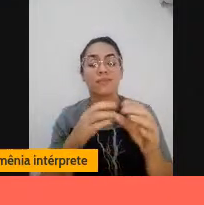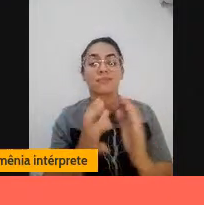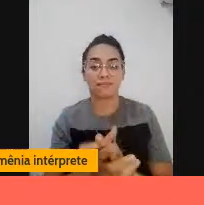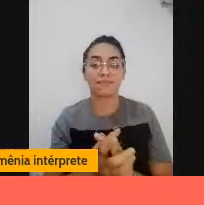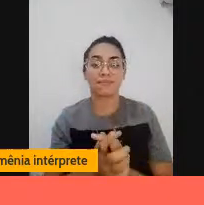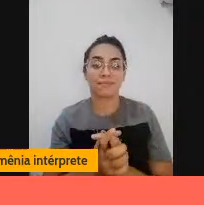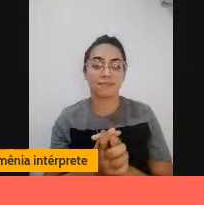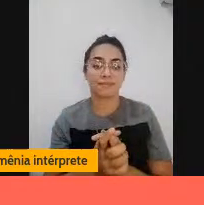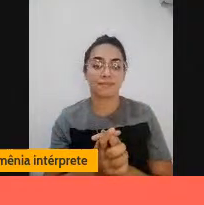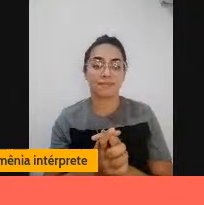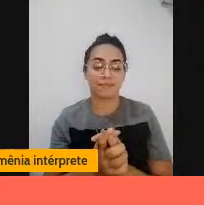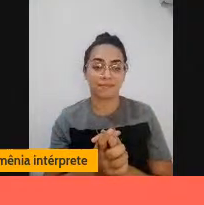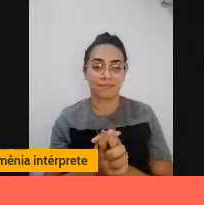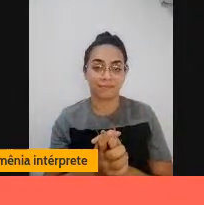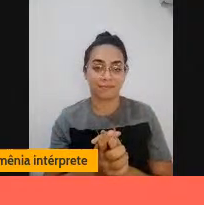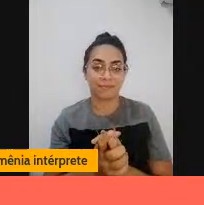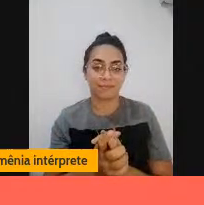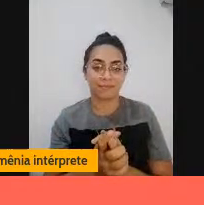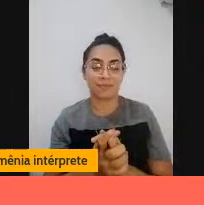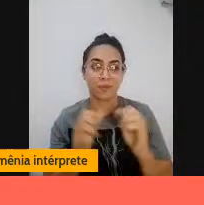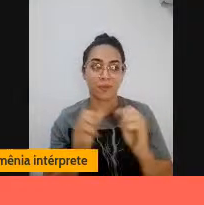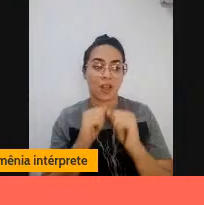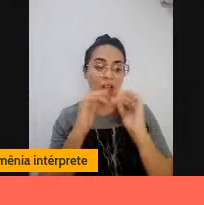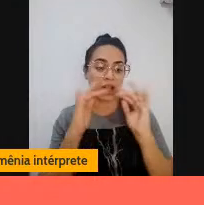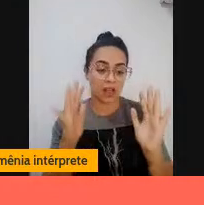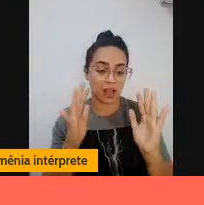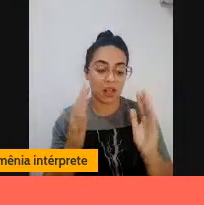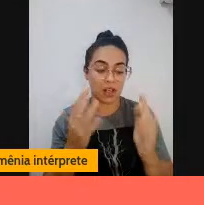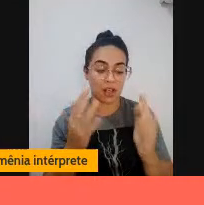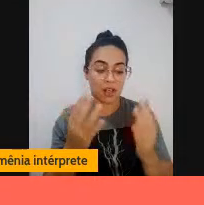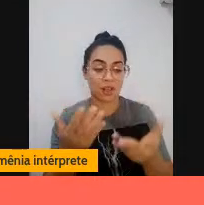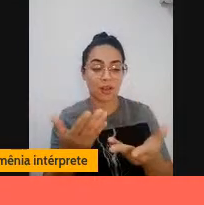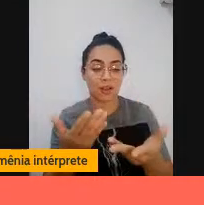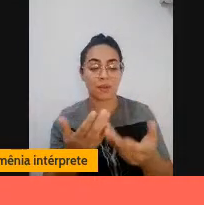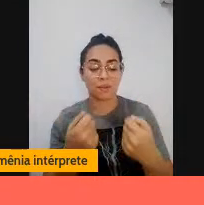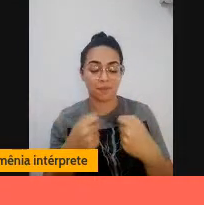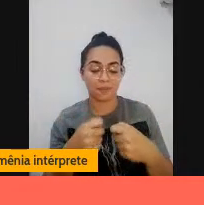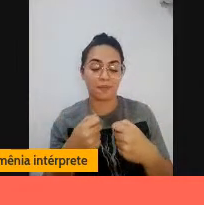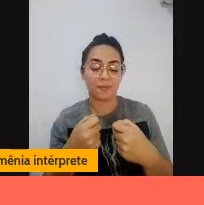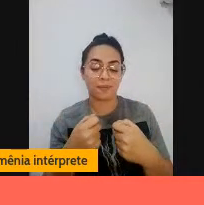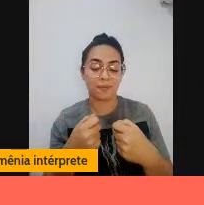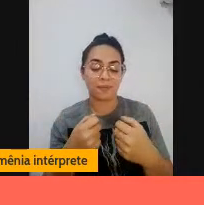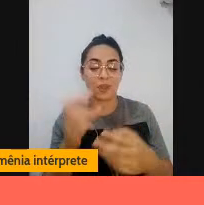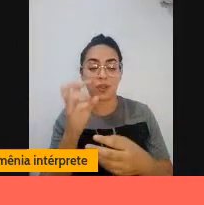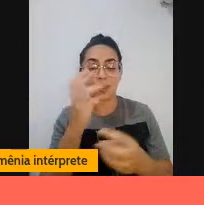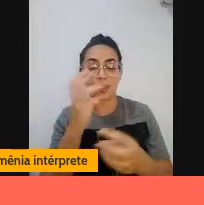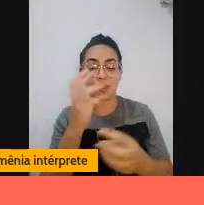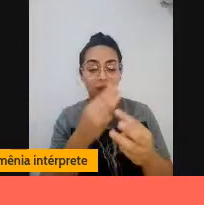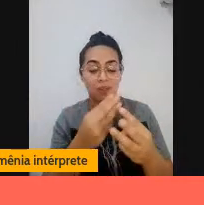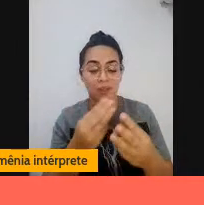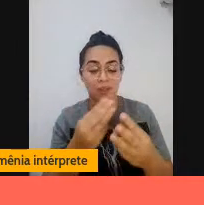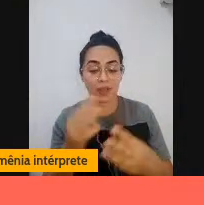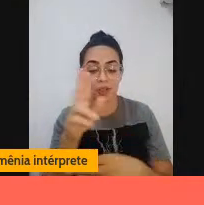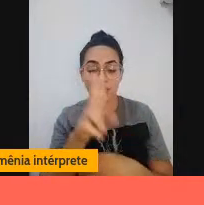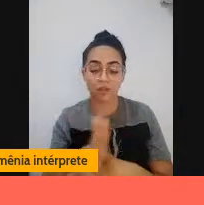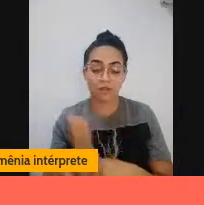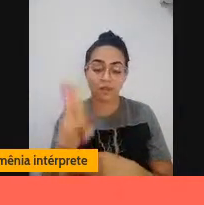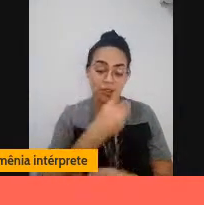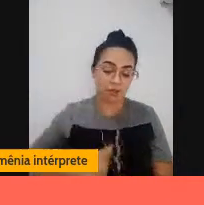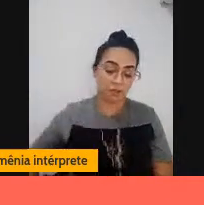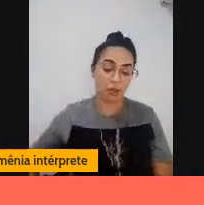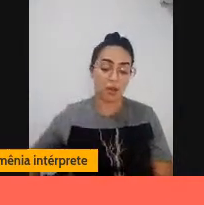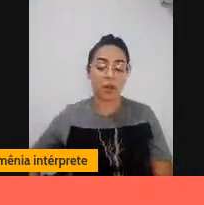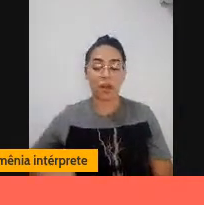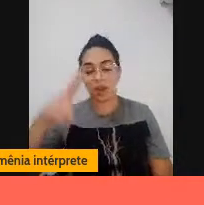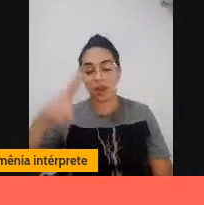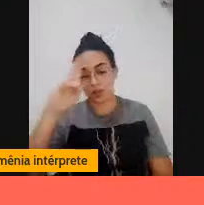centro, claro, nós temos princípios que defendemos, né? Da universidade pública, da gestão democrática,